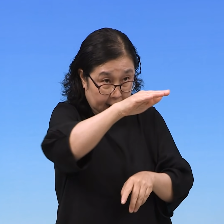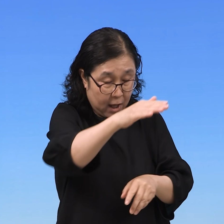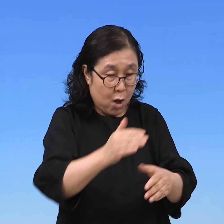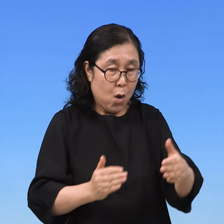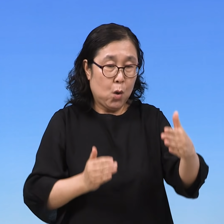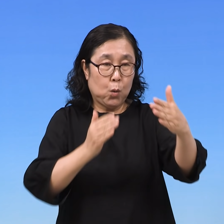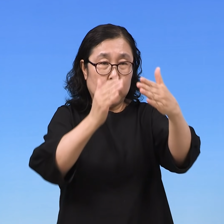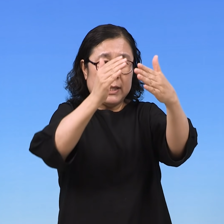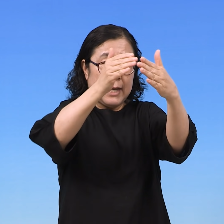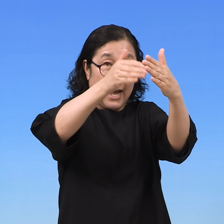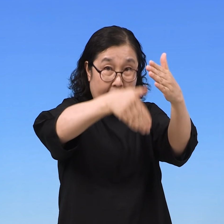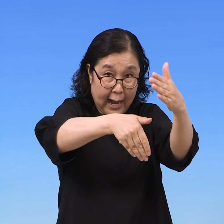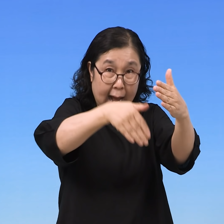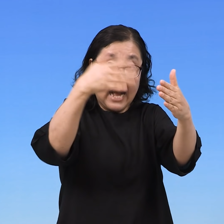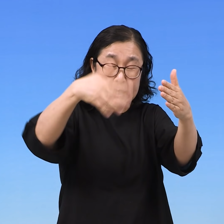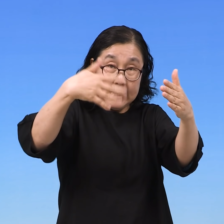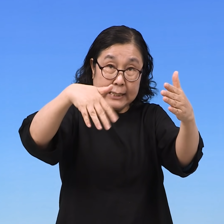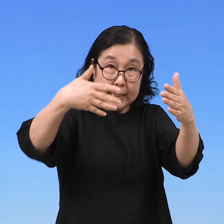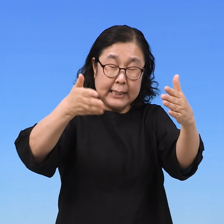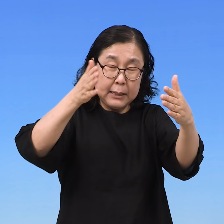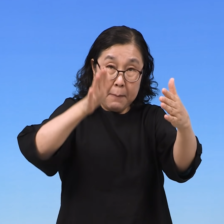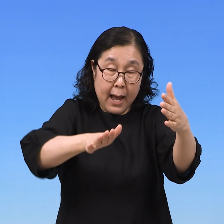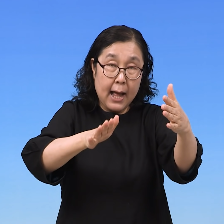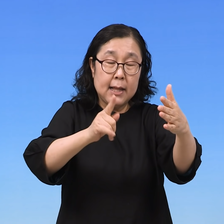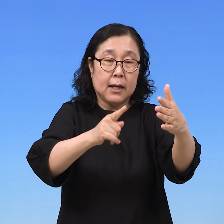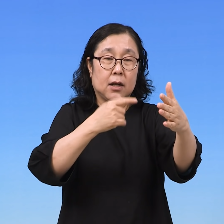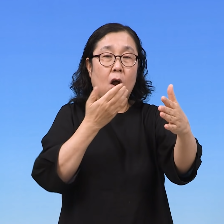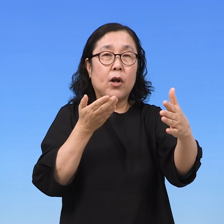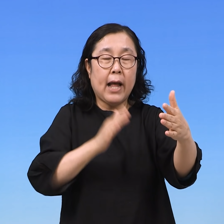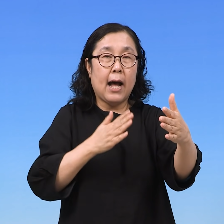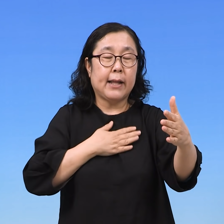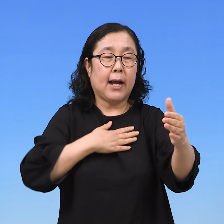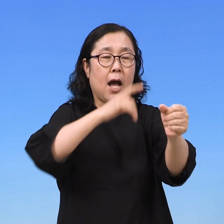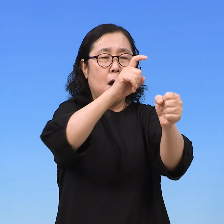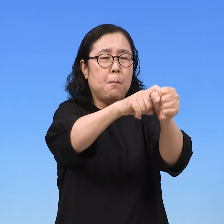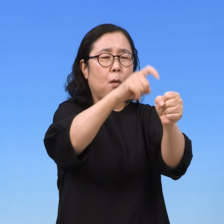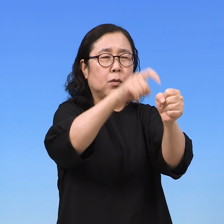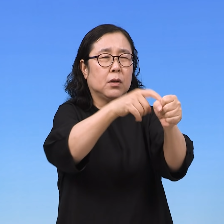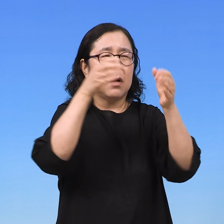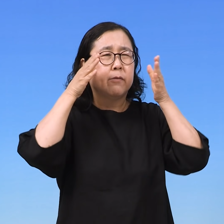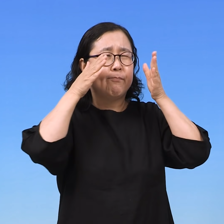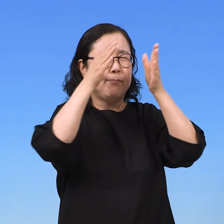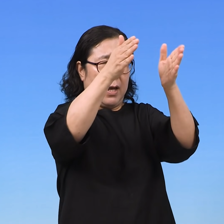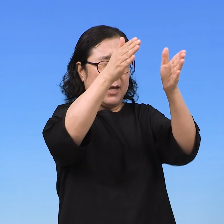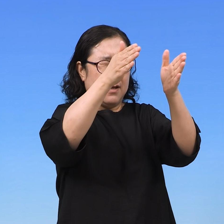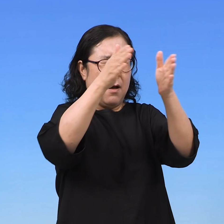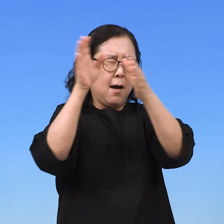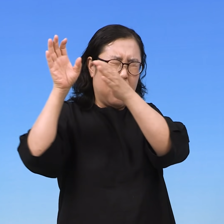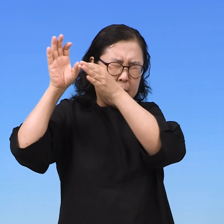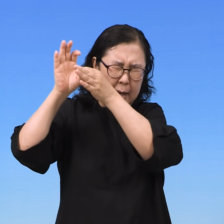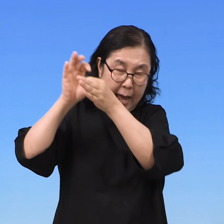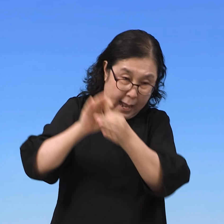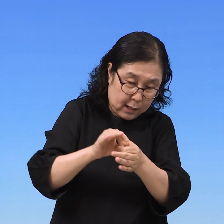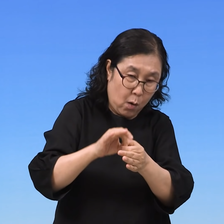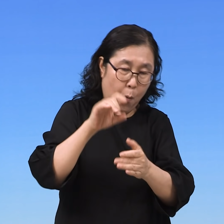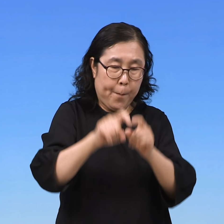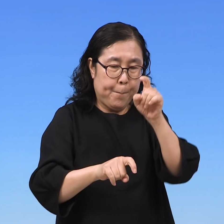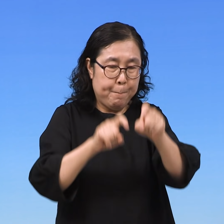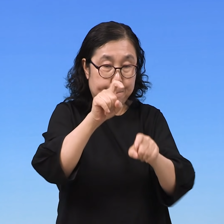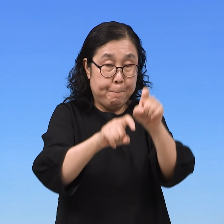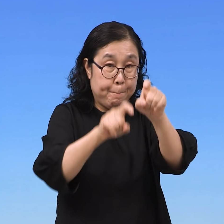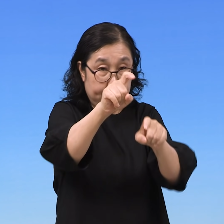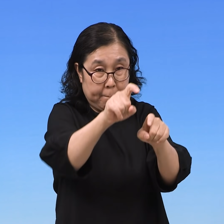아직은 도달하지 않은, 그래서 여전히 지향하는 목표를 향해 끊임없이 나아가는 삶,